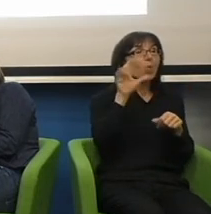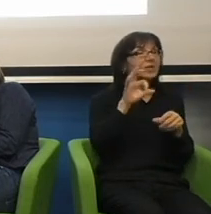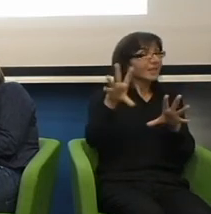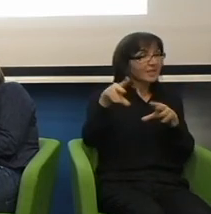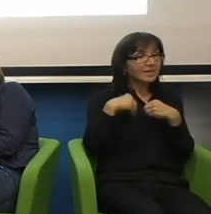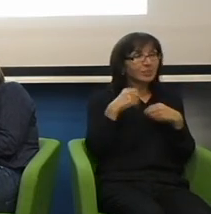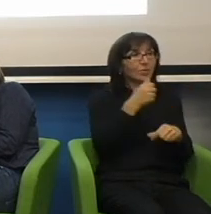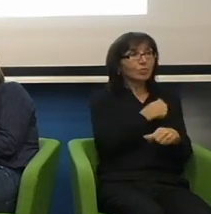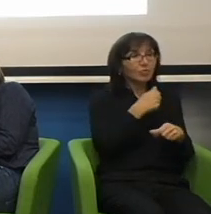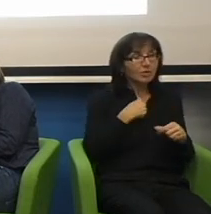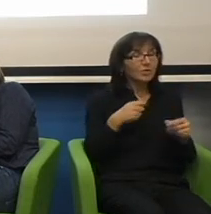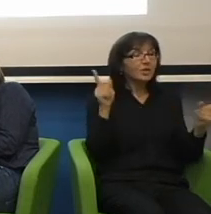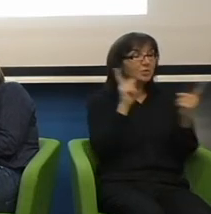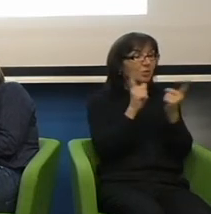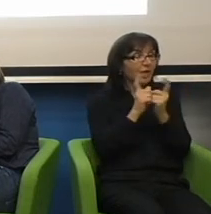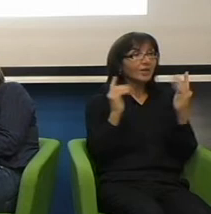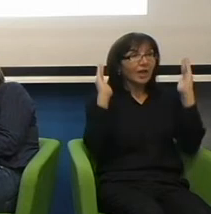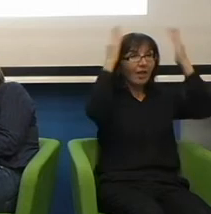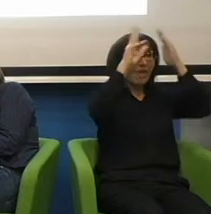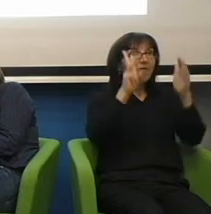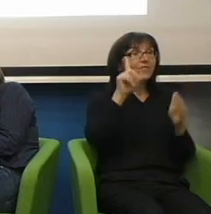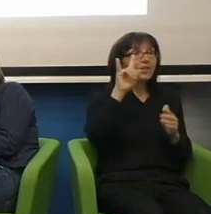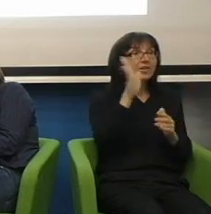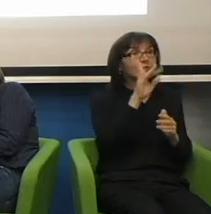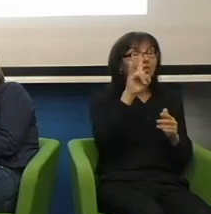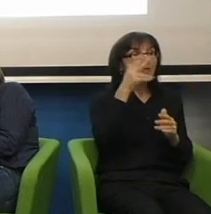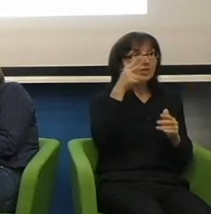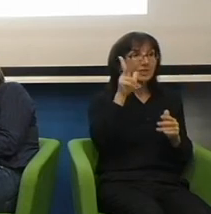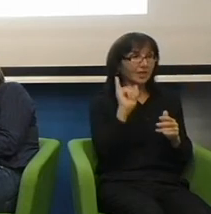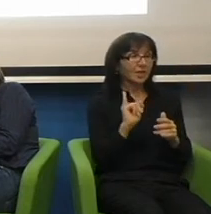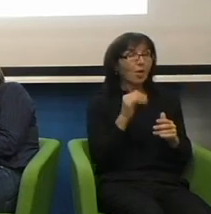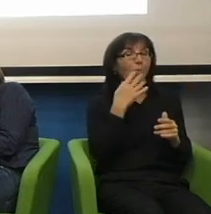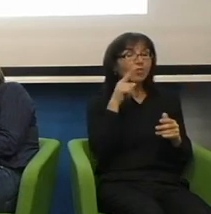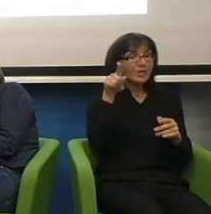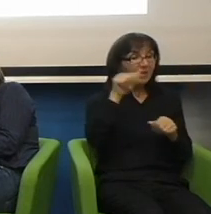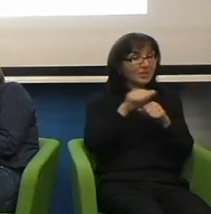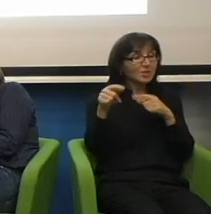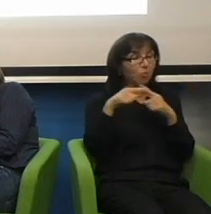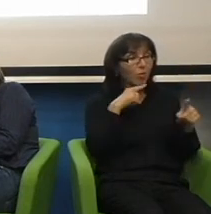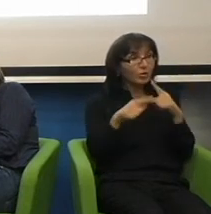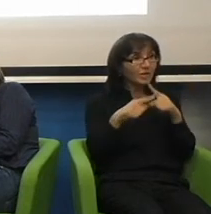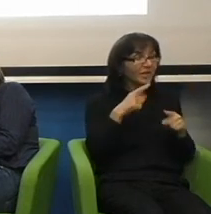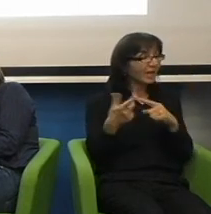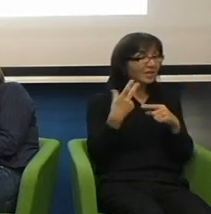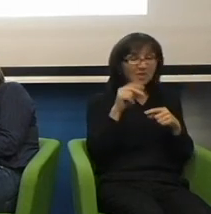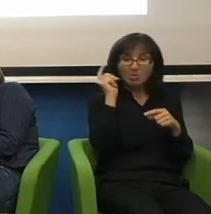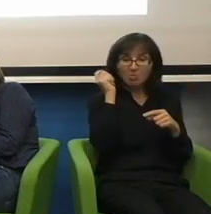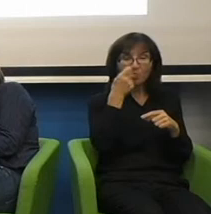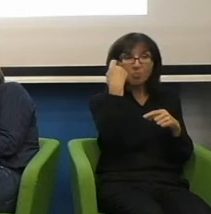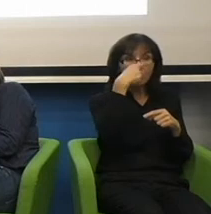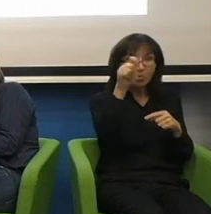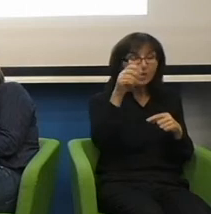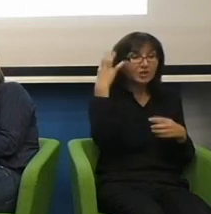na spotkanie z prymasem Wyszyńskim. Tam pani nie pojedzie, bo tam jest polityka, oznajmił. A kiedy Anna pomimo wszystko próbowała wsiąść